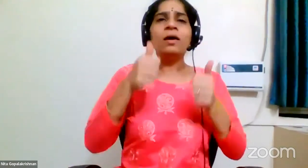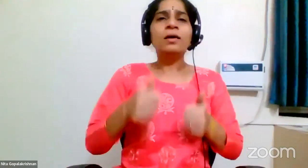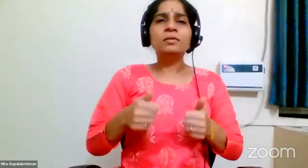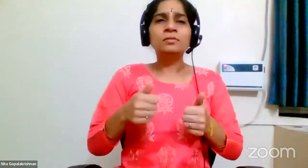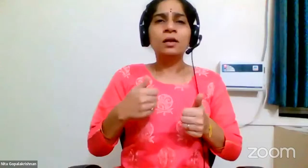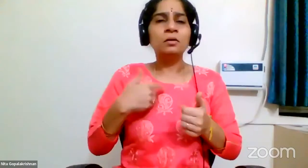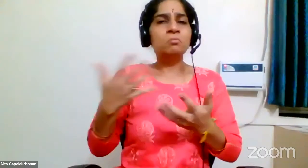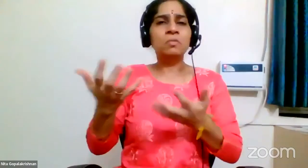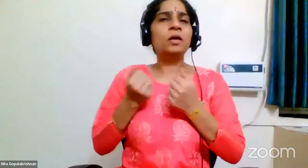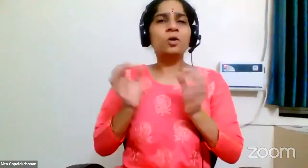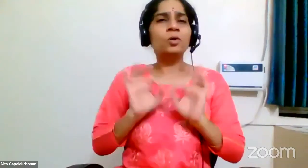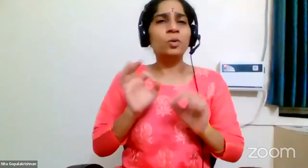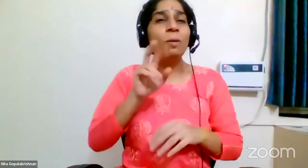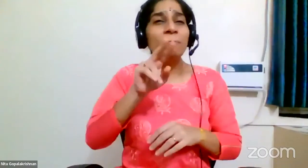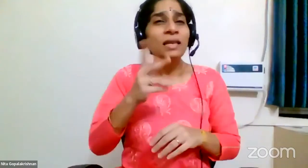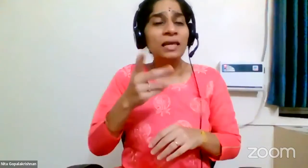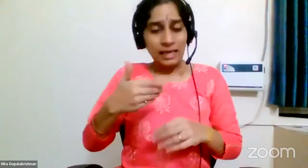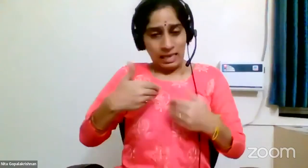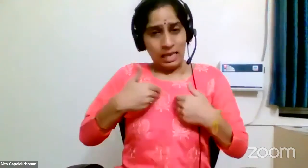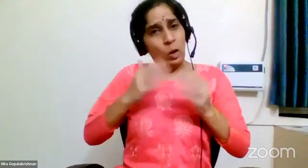रहती।